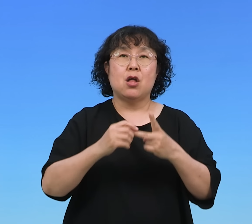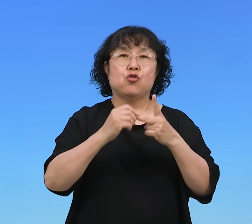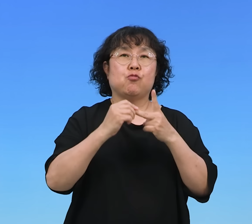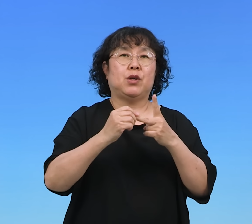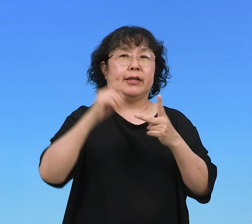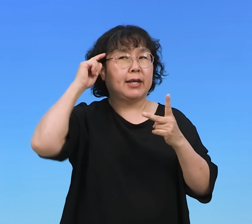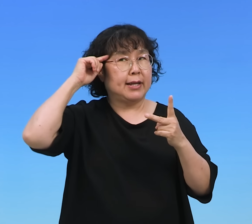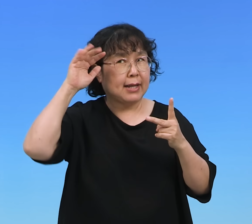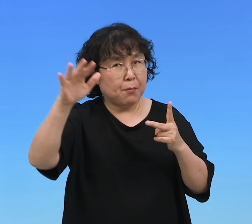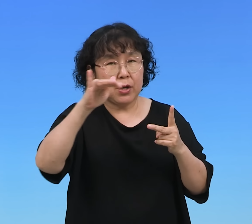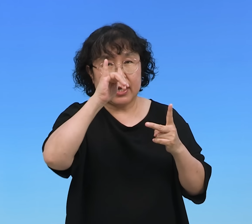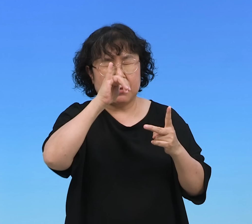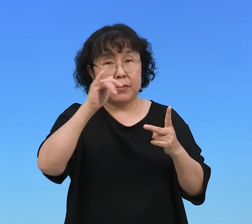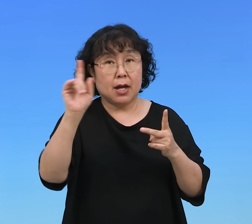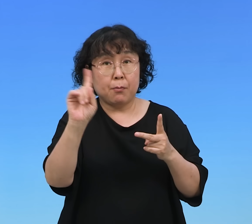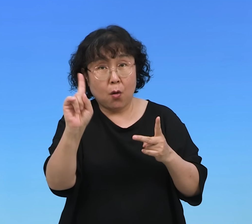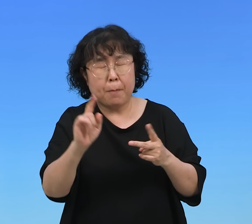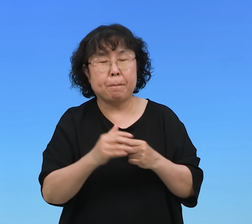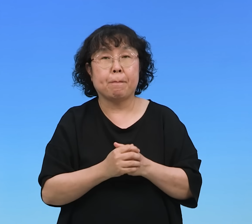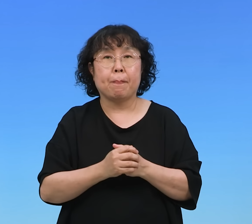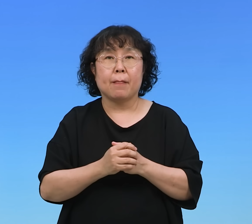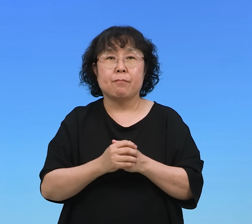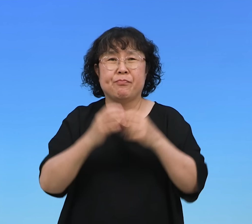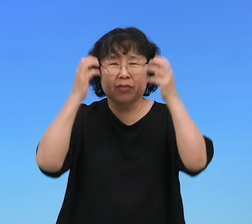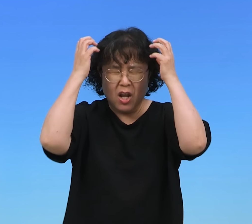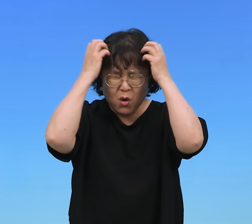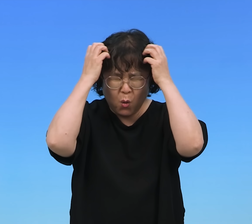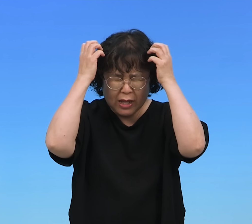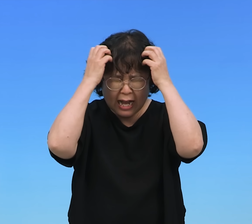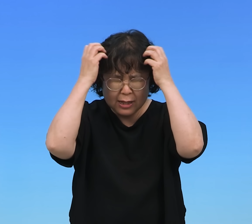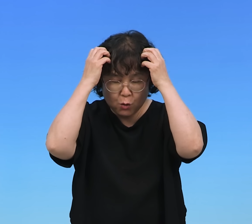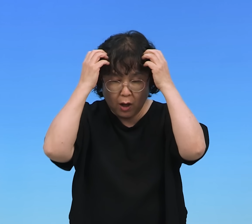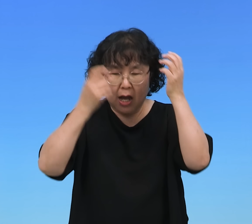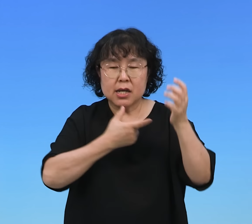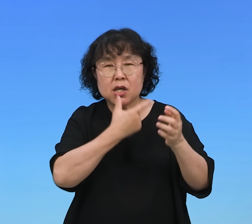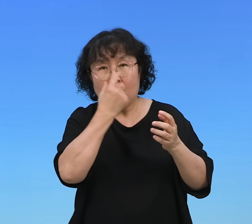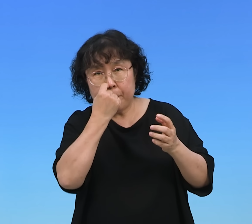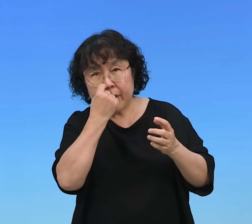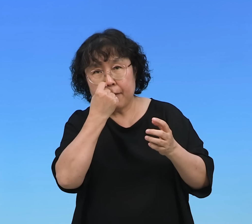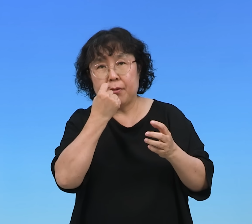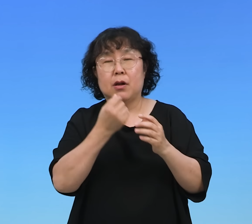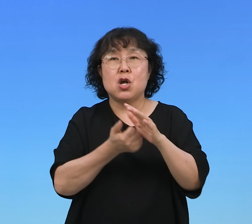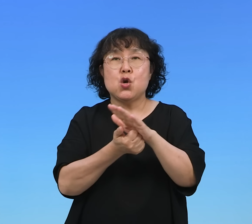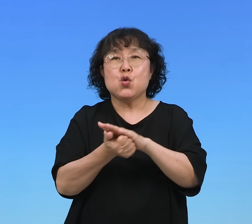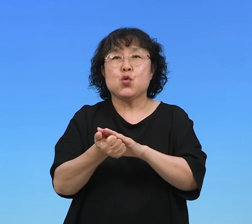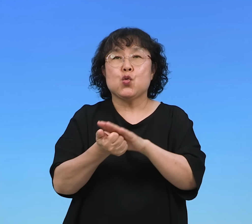될 게 하나 더 있습니다. 고난과 결핍을 꿈으로 승화시키는 인생.